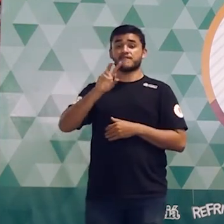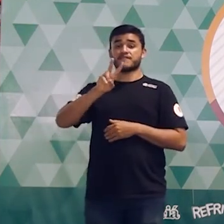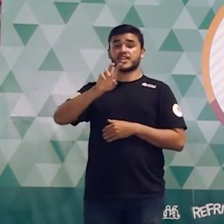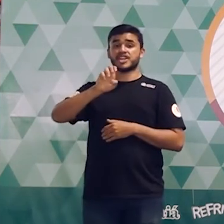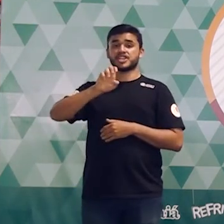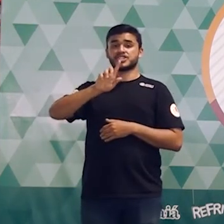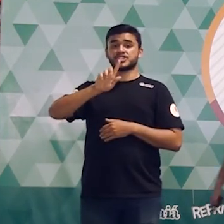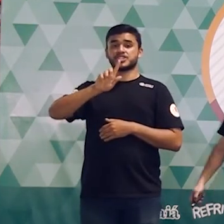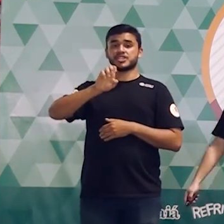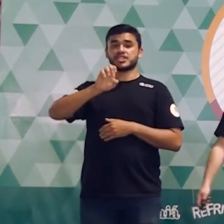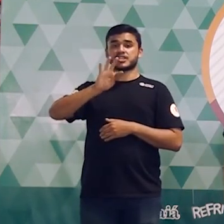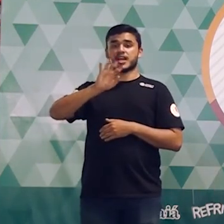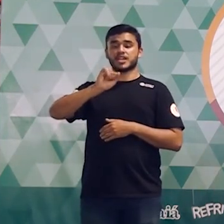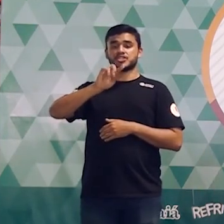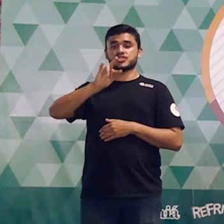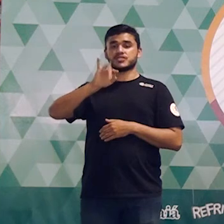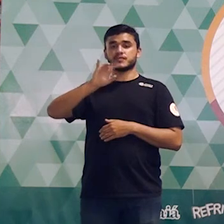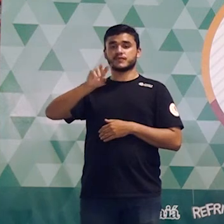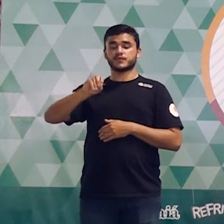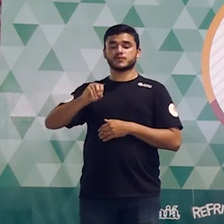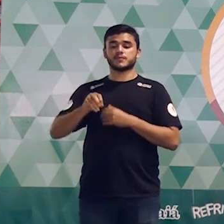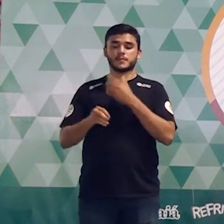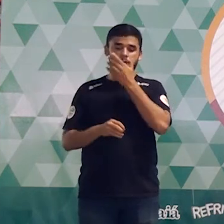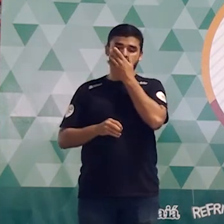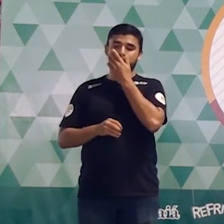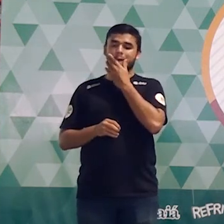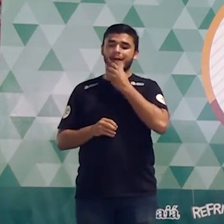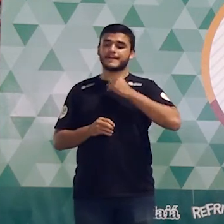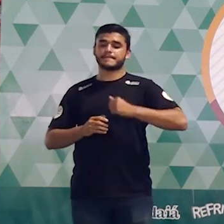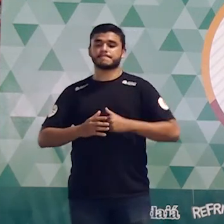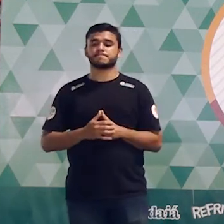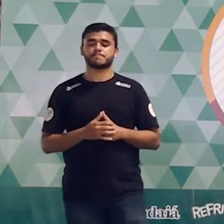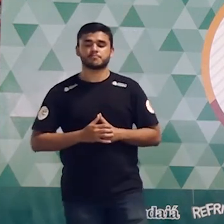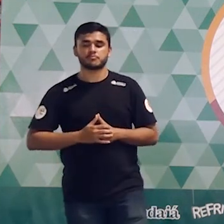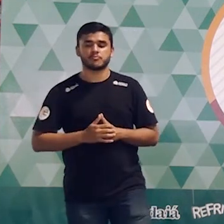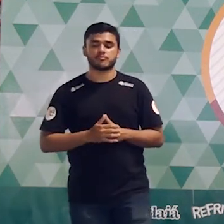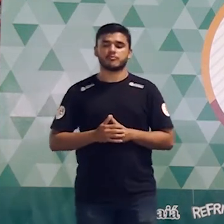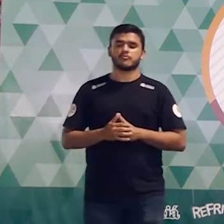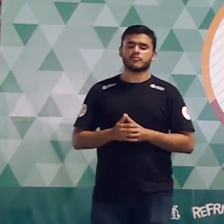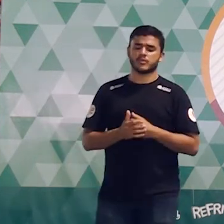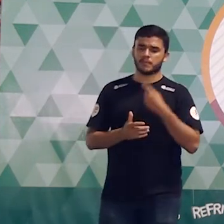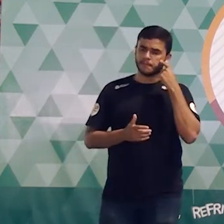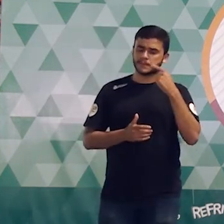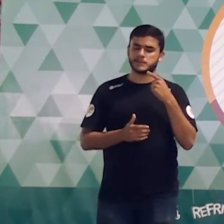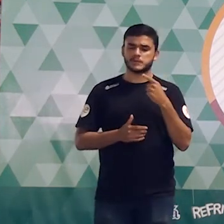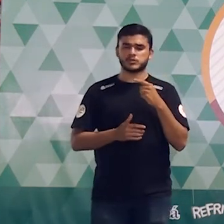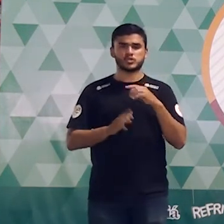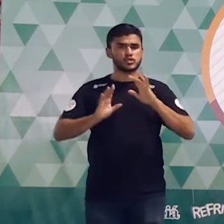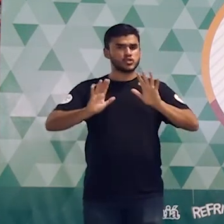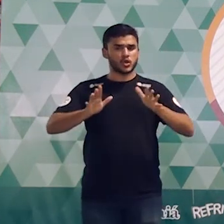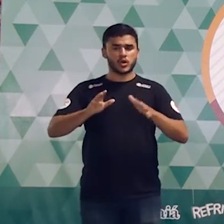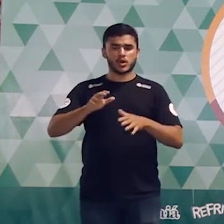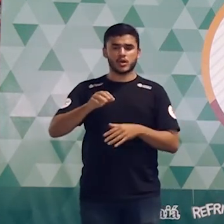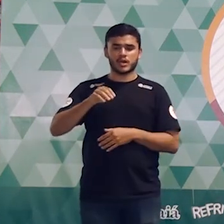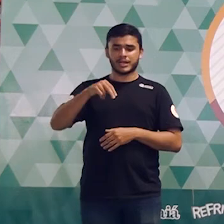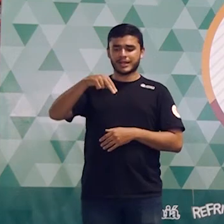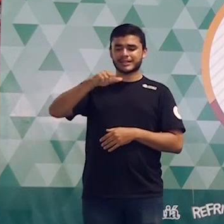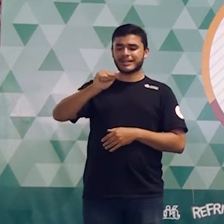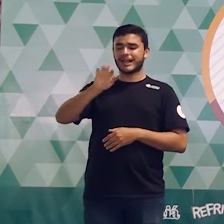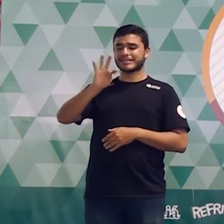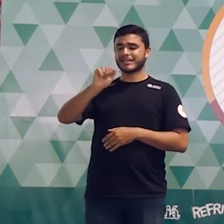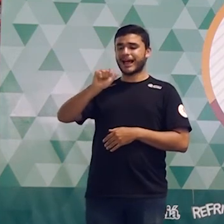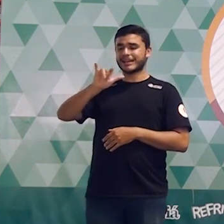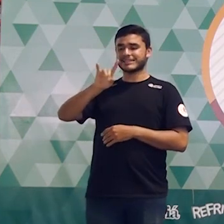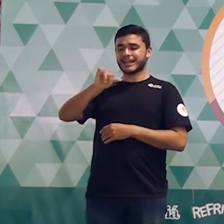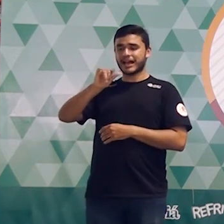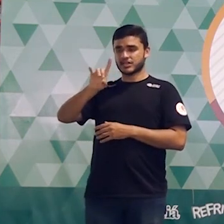Quando o pessoal olha para isso aqui, me pergunta muitas vezes o seguinte: professor, a gente só leva em conta natalidade e mortalidade para